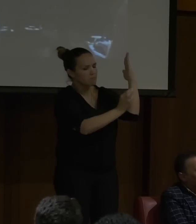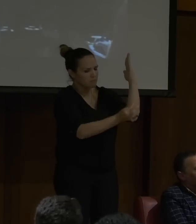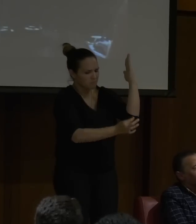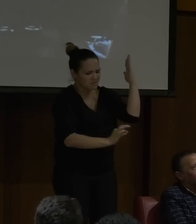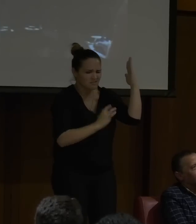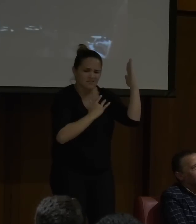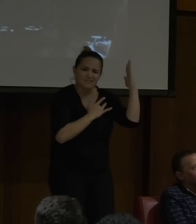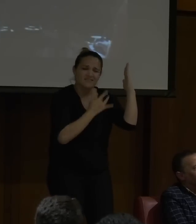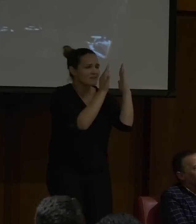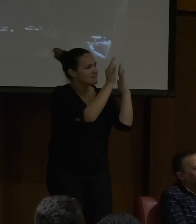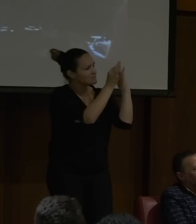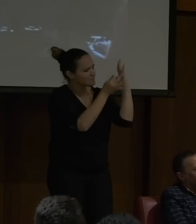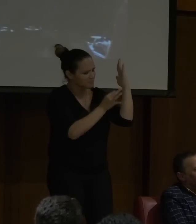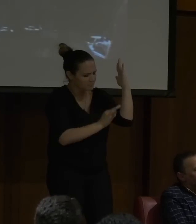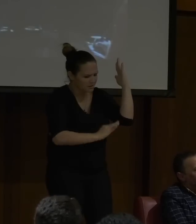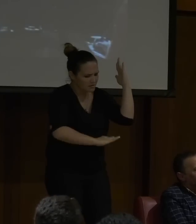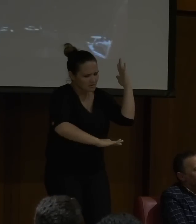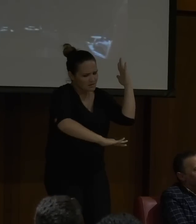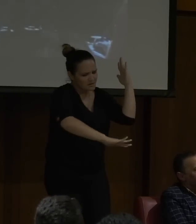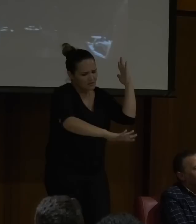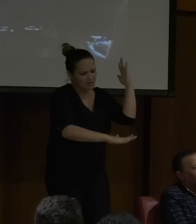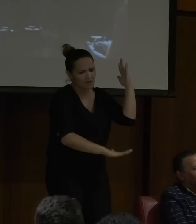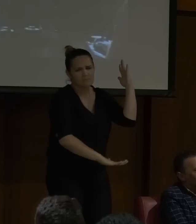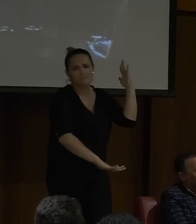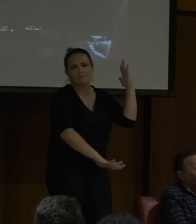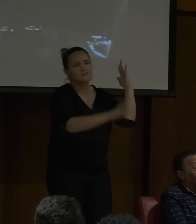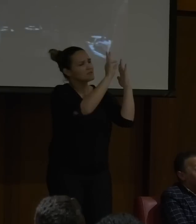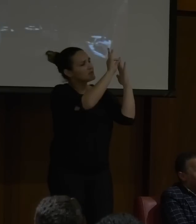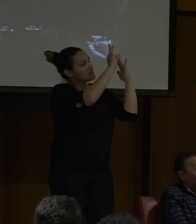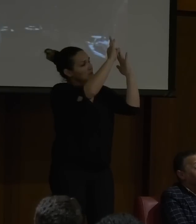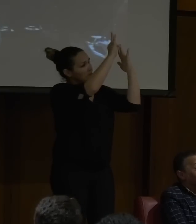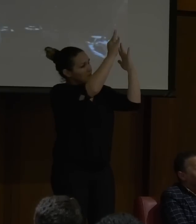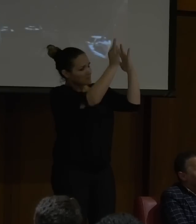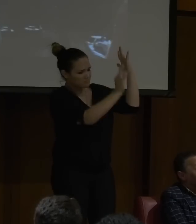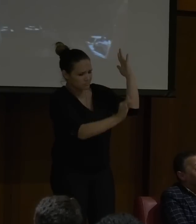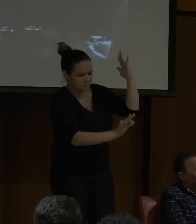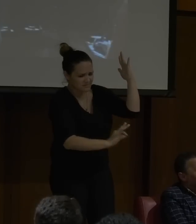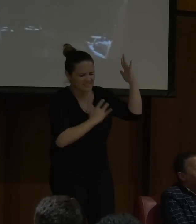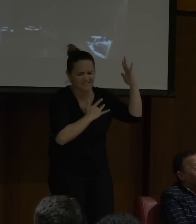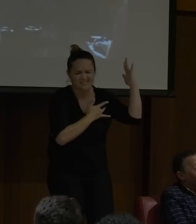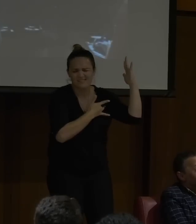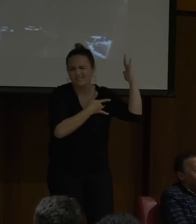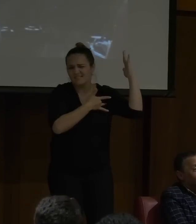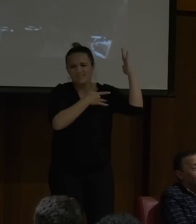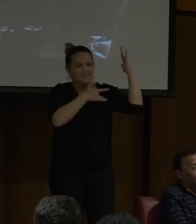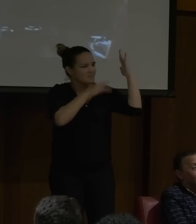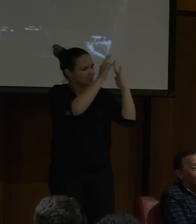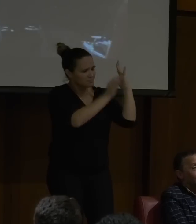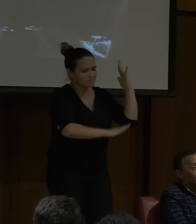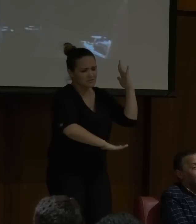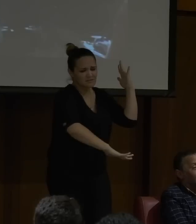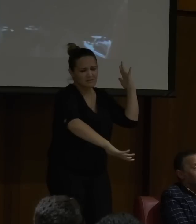dolor, sobre la tierra les toca rodar. Las hojas débiles caen con dolor, sobre